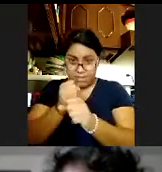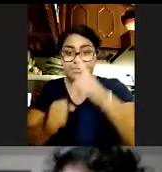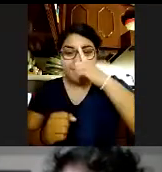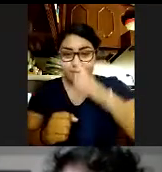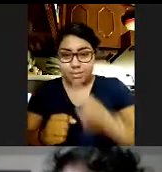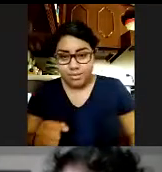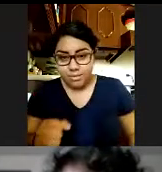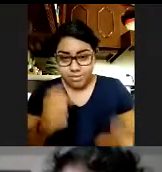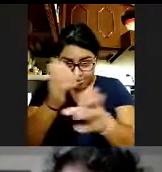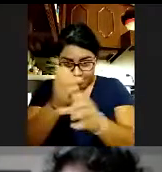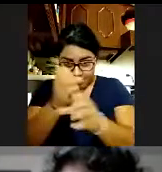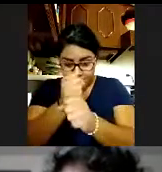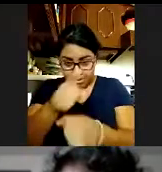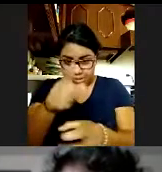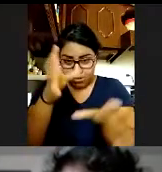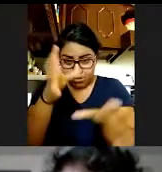déjenle explico a Ali. Ali,